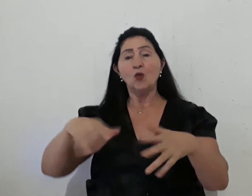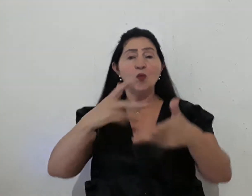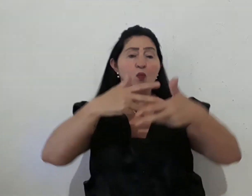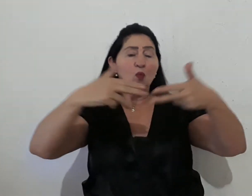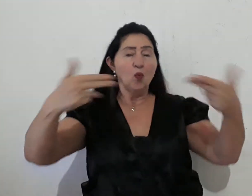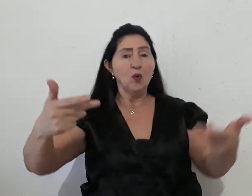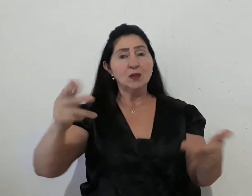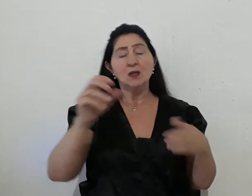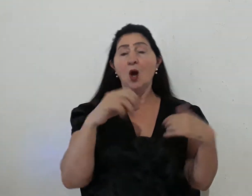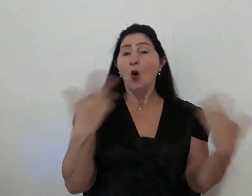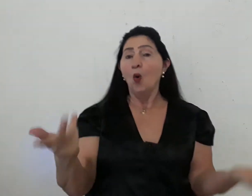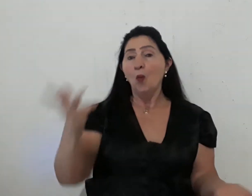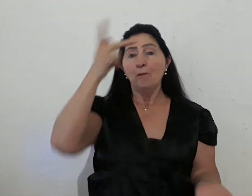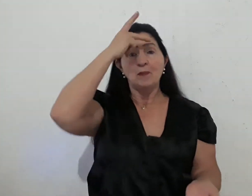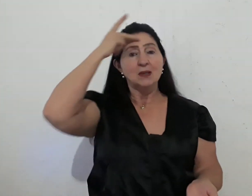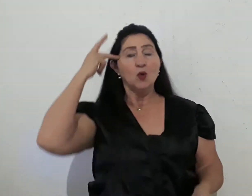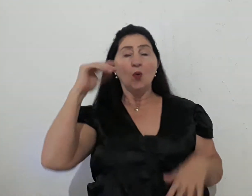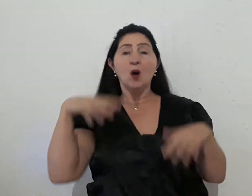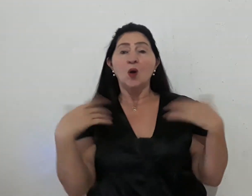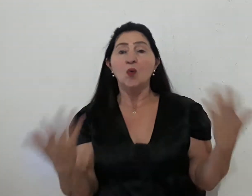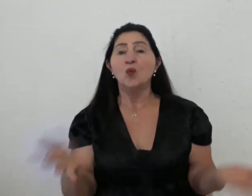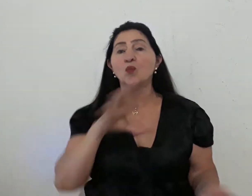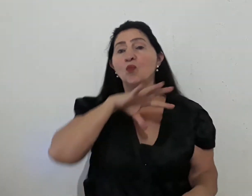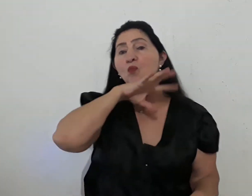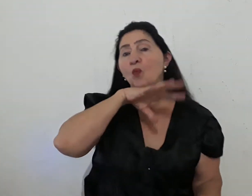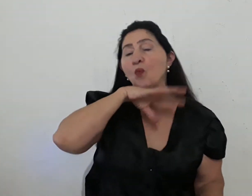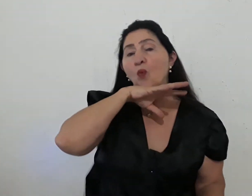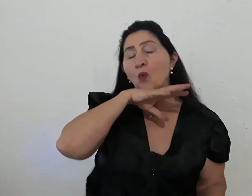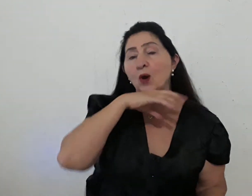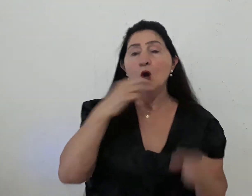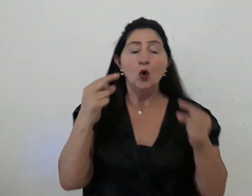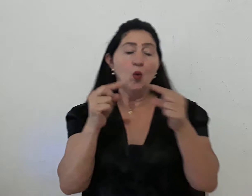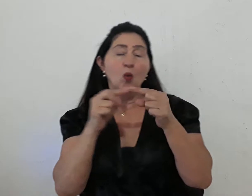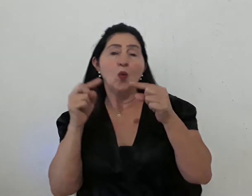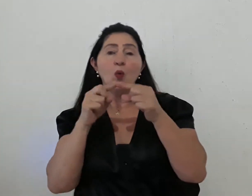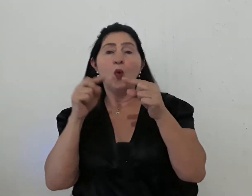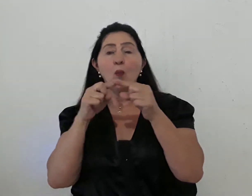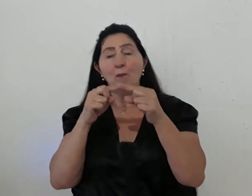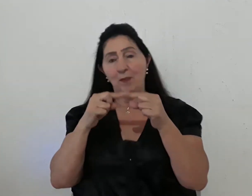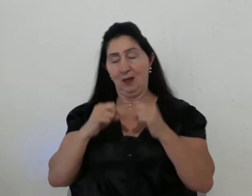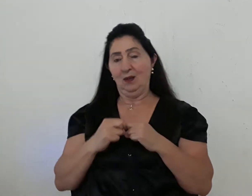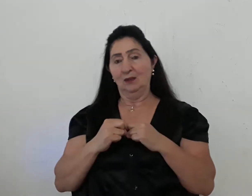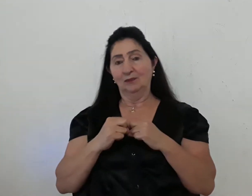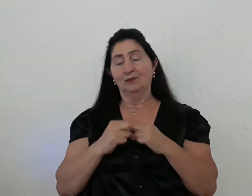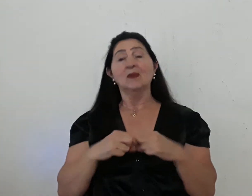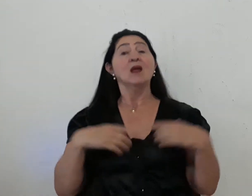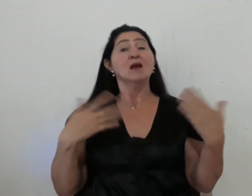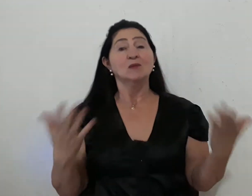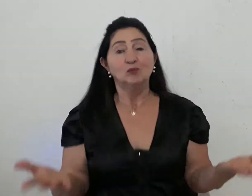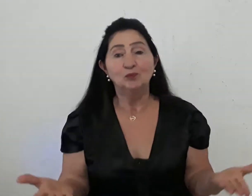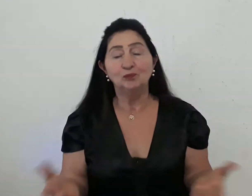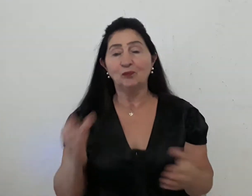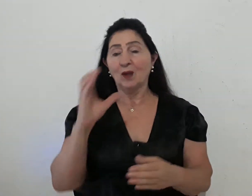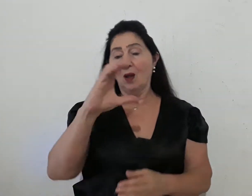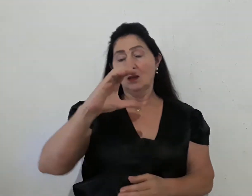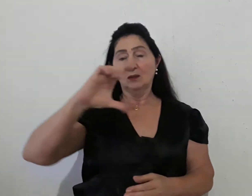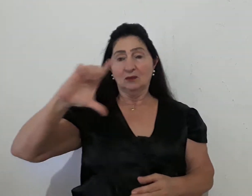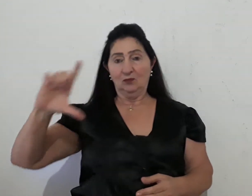e animal, funcionam como marcadores de concordância. Assim, na Libras, os classificadores são